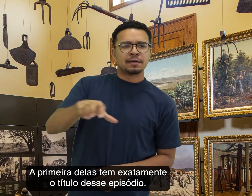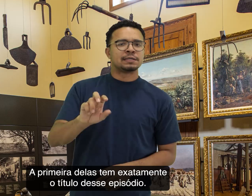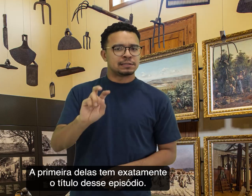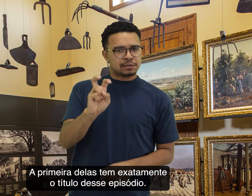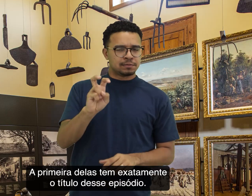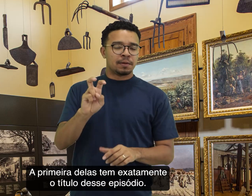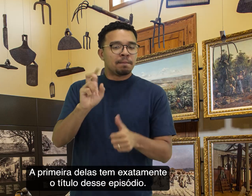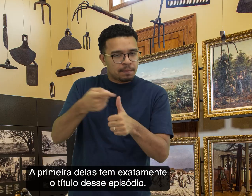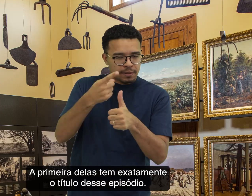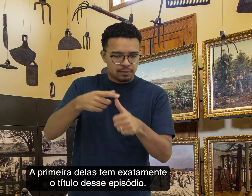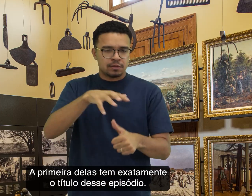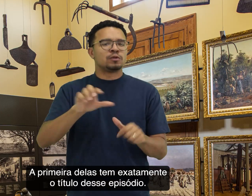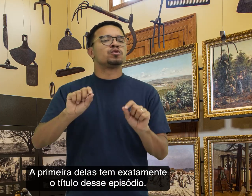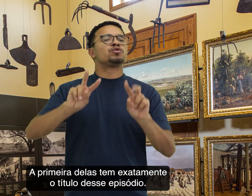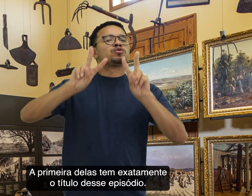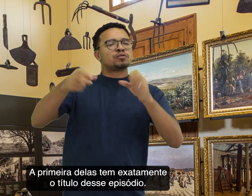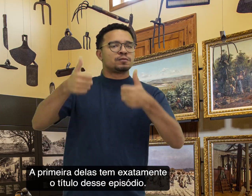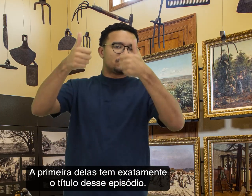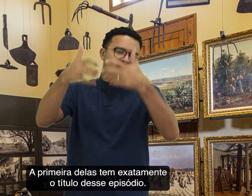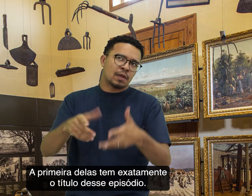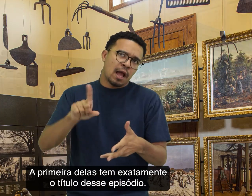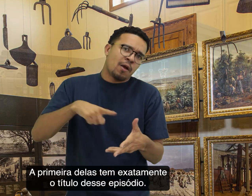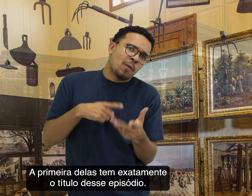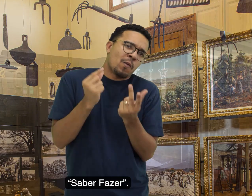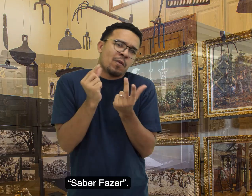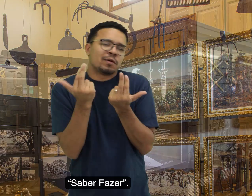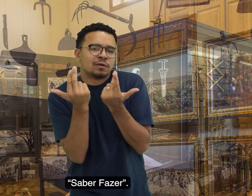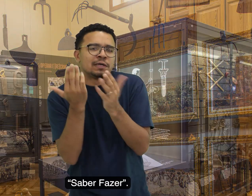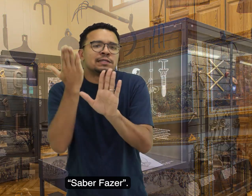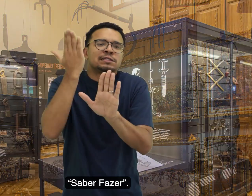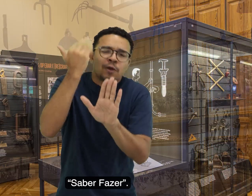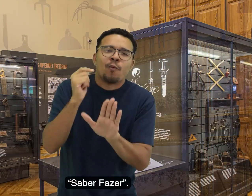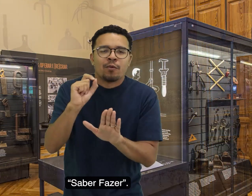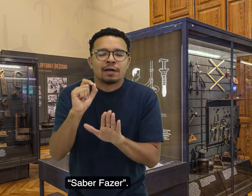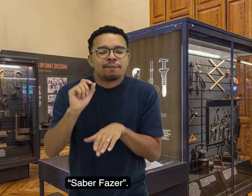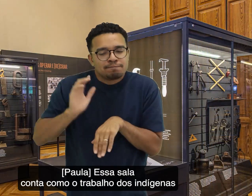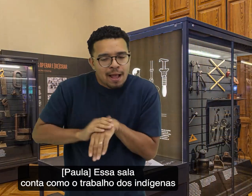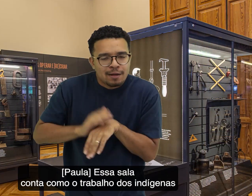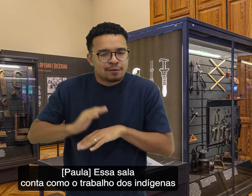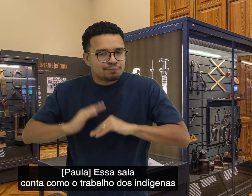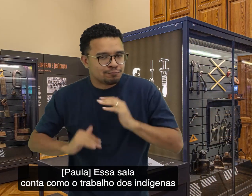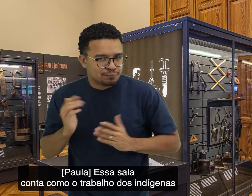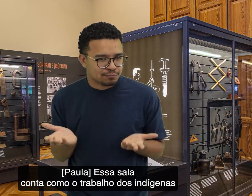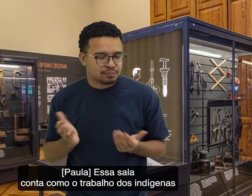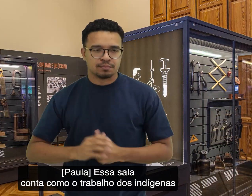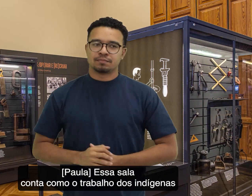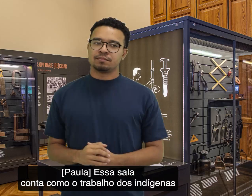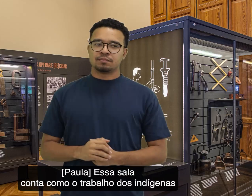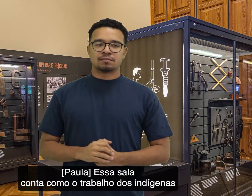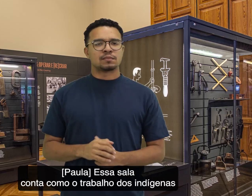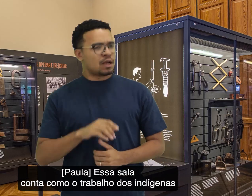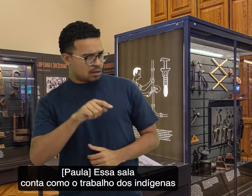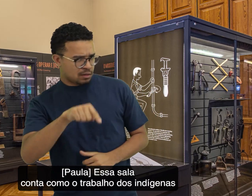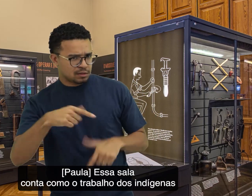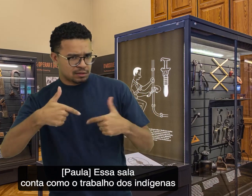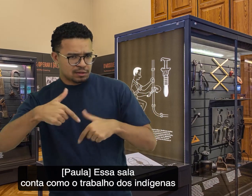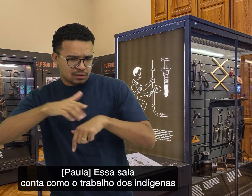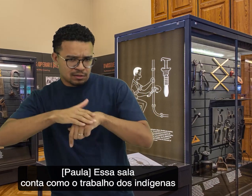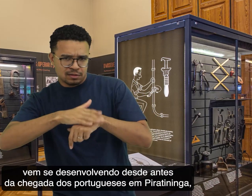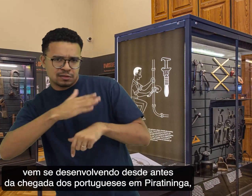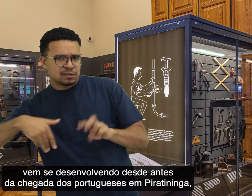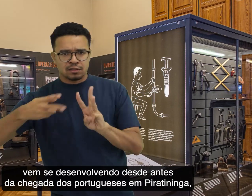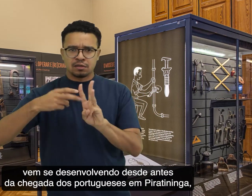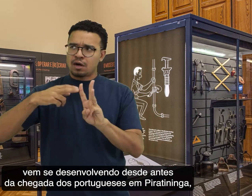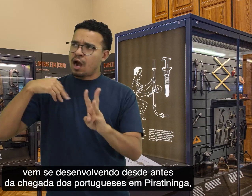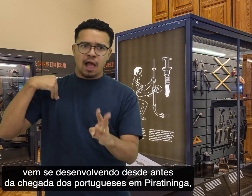por 5 salas. A primeira delas tem exatamente o título desse episódio, Saber Fazer. Essa sala conta como o trabalho